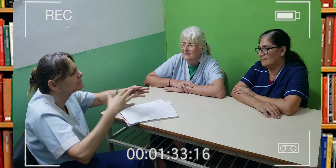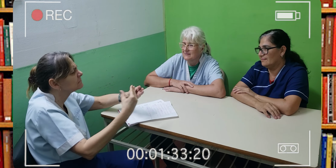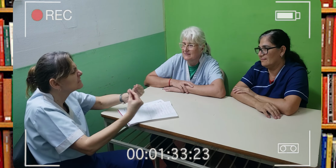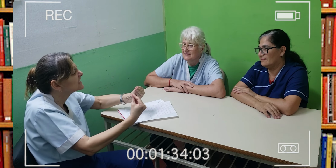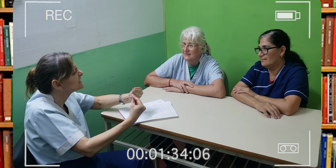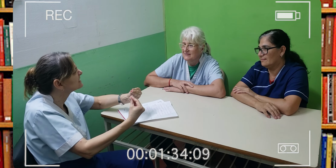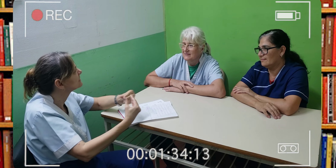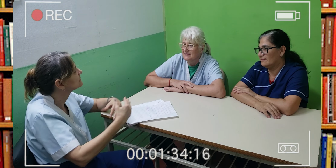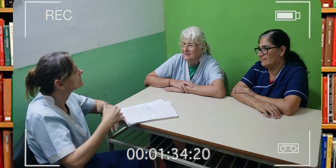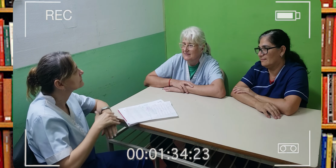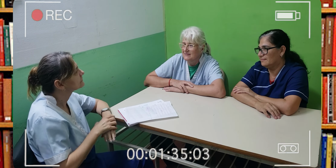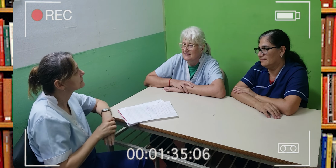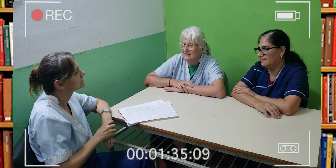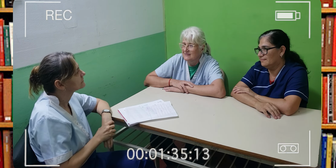¿Y ahora qué hacen? ¿A qué se dedican?